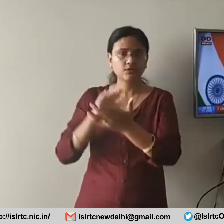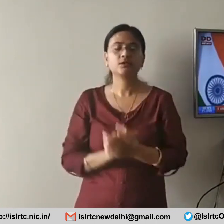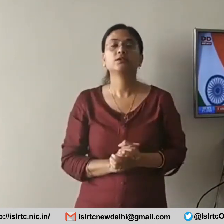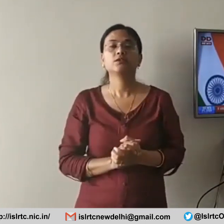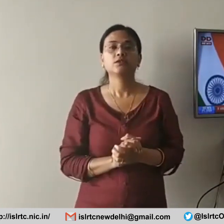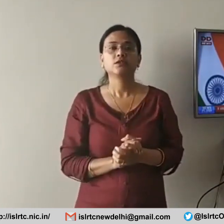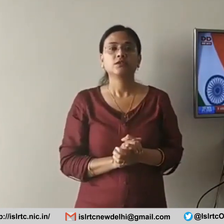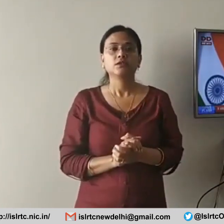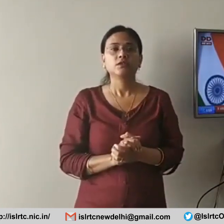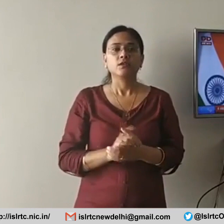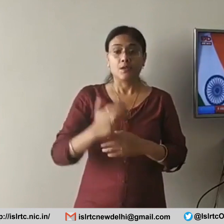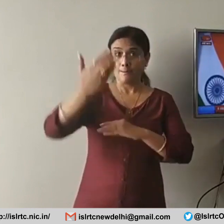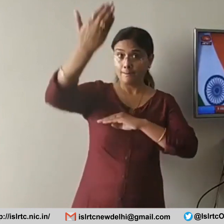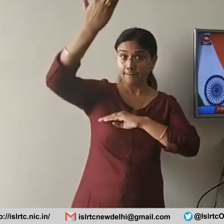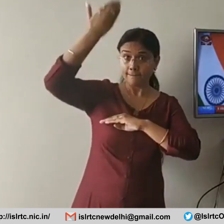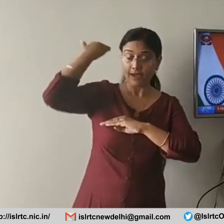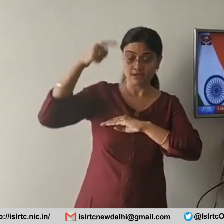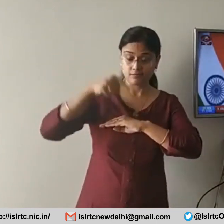पहले से भी ज्यादा,